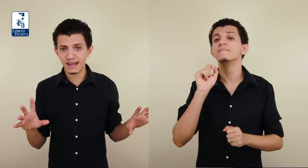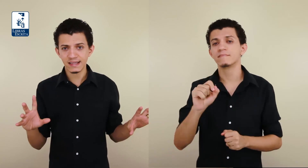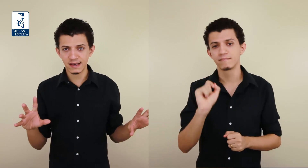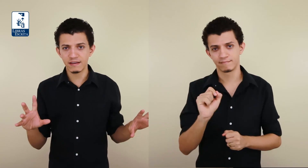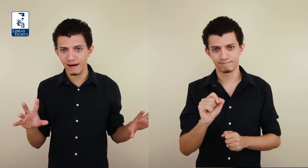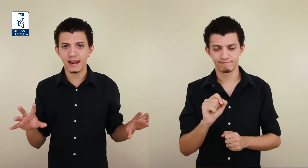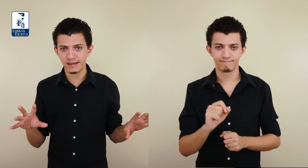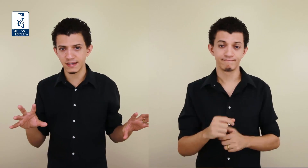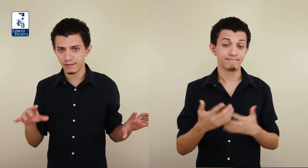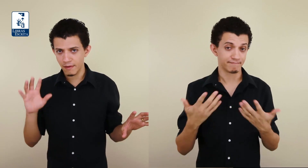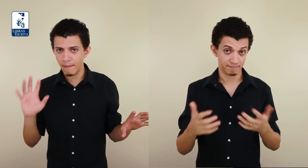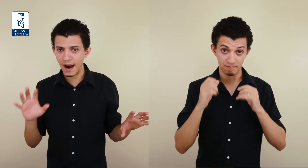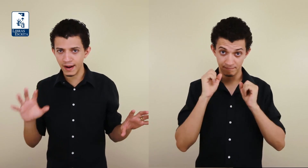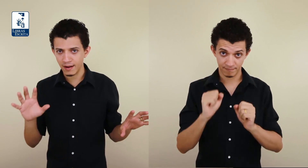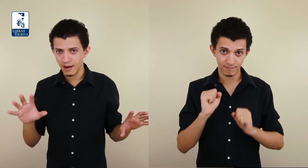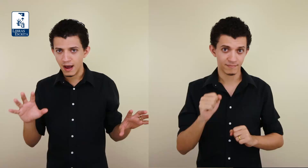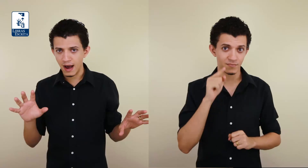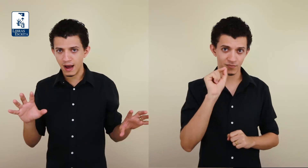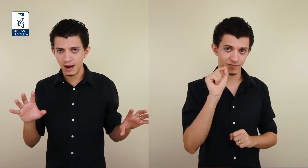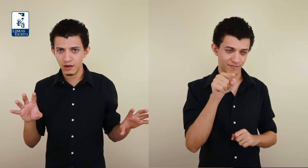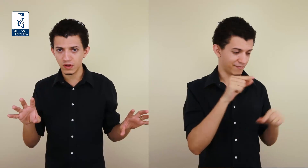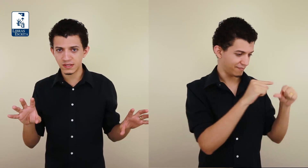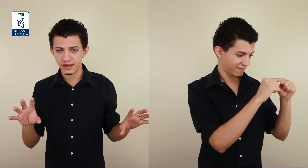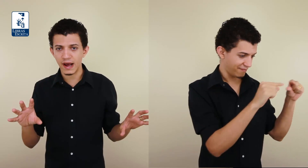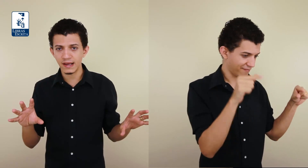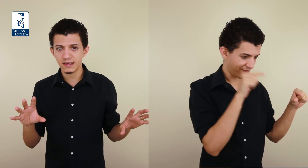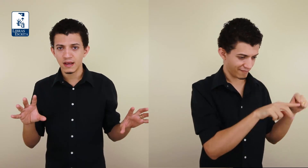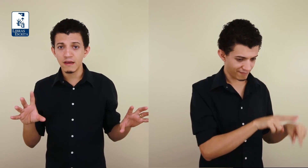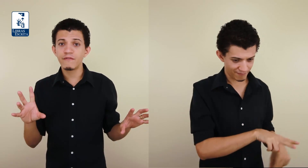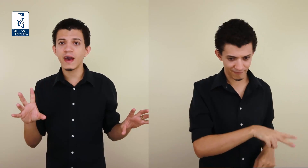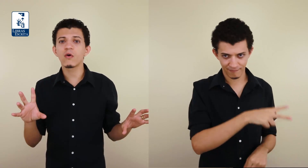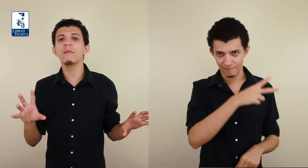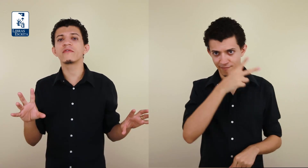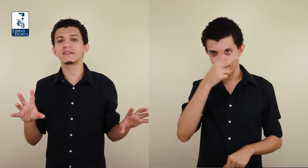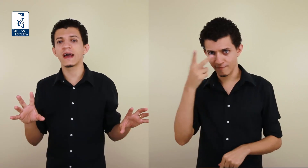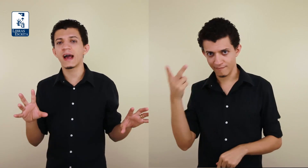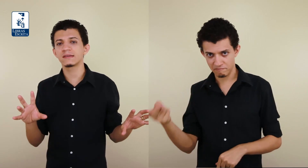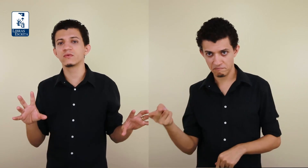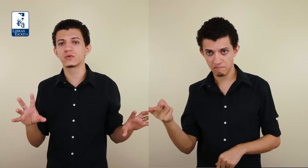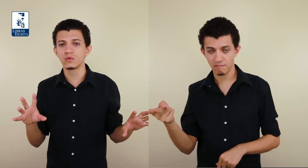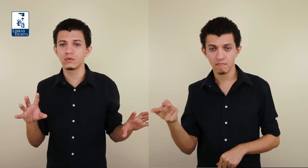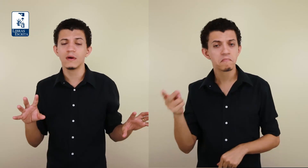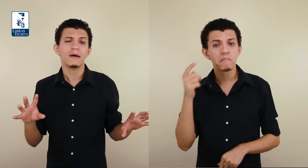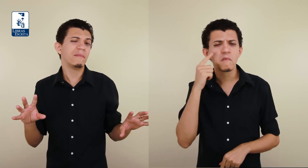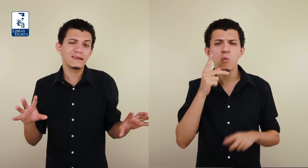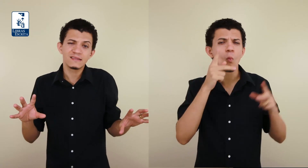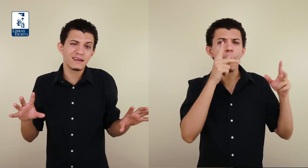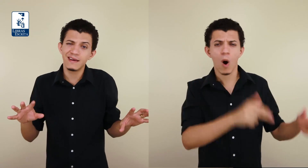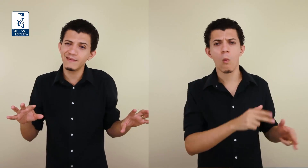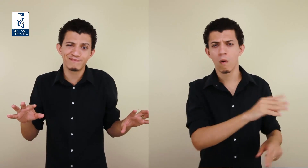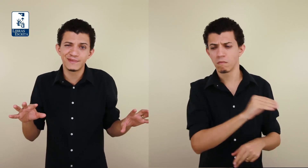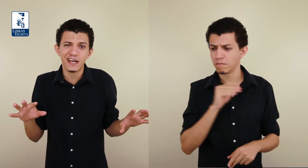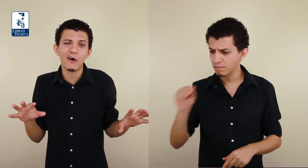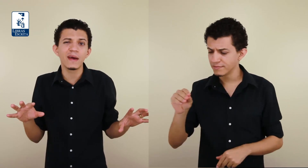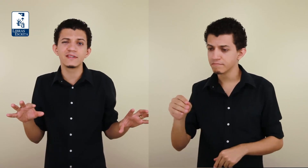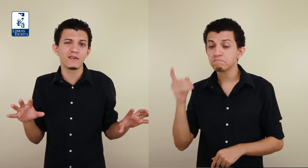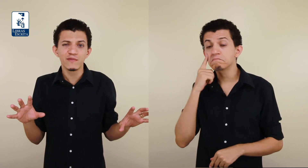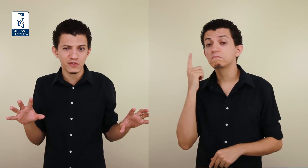essa equivalência para a língua de sinais e ver como que vai ser a reação do surdo, mas isso aí geralmente não